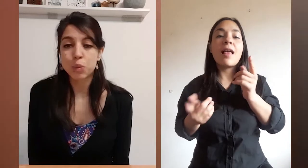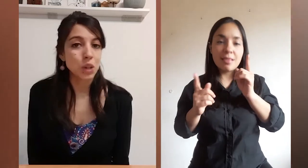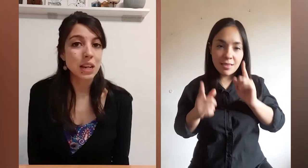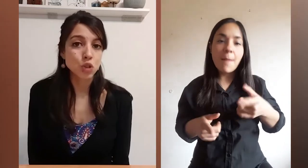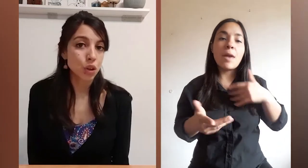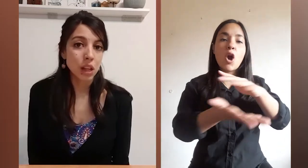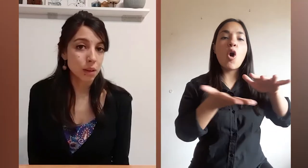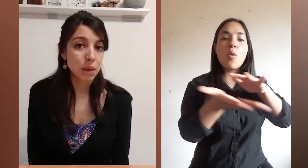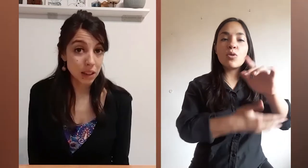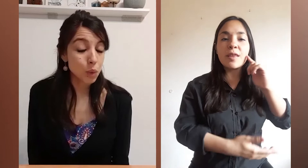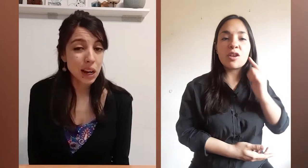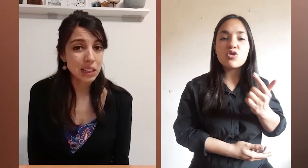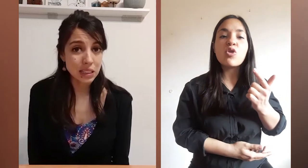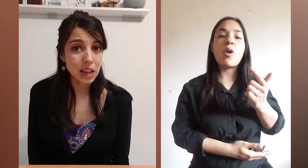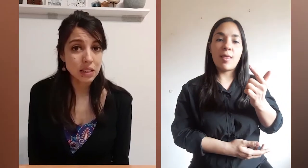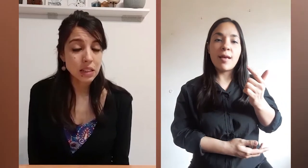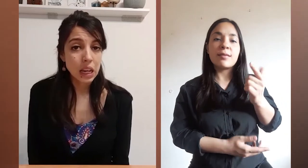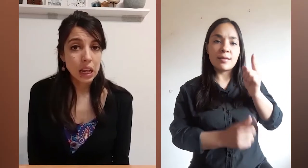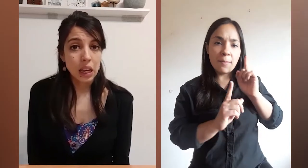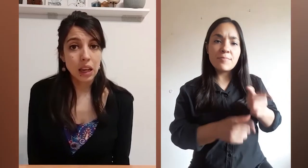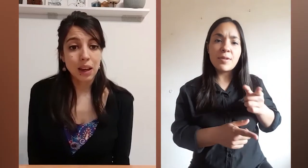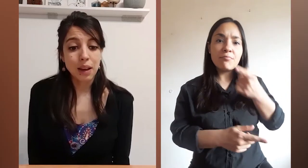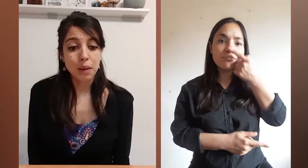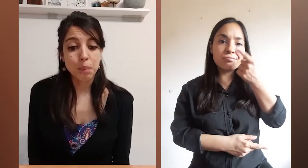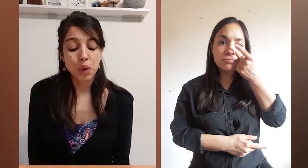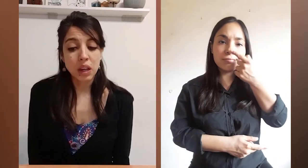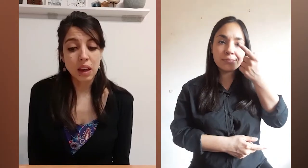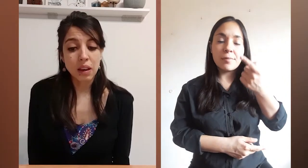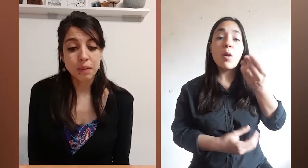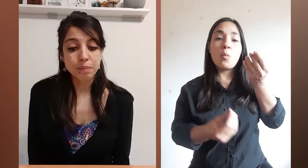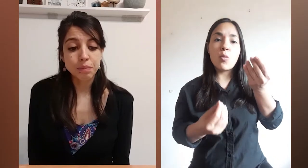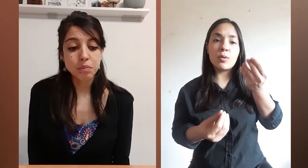la comunidad sorda en particular, quizás,